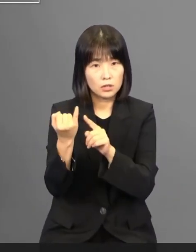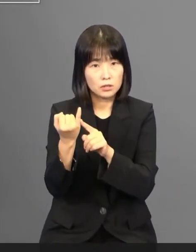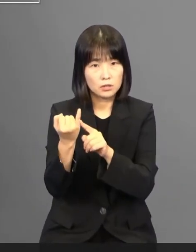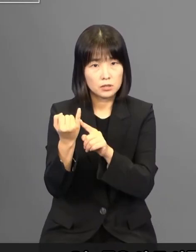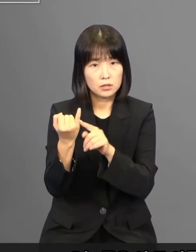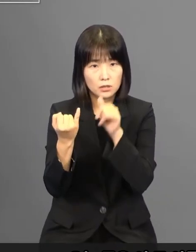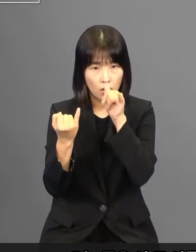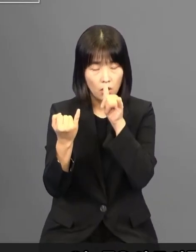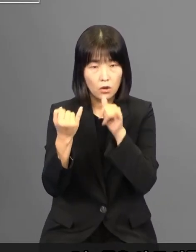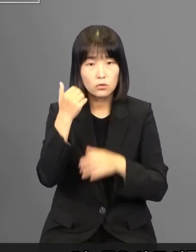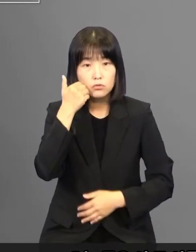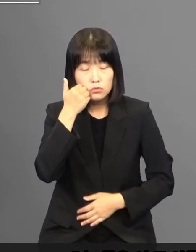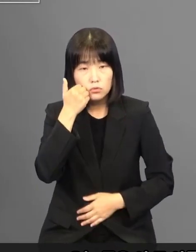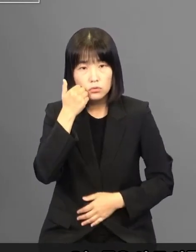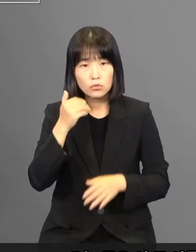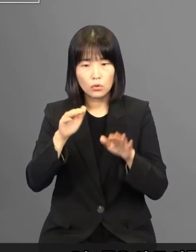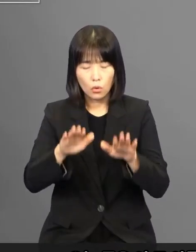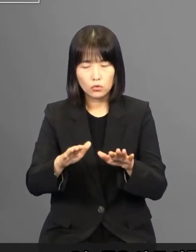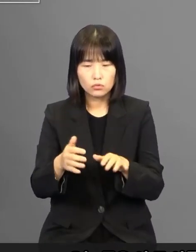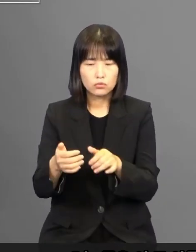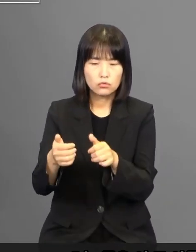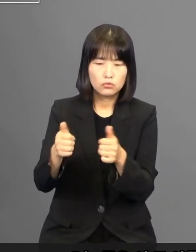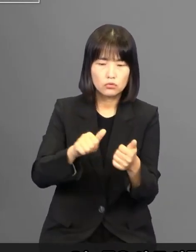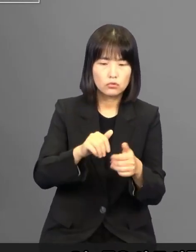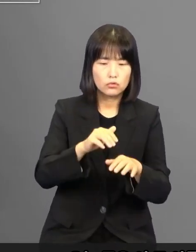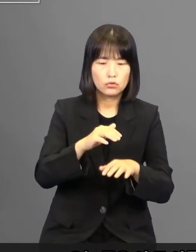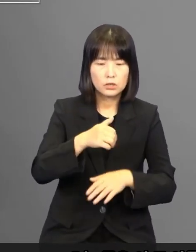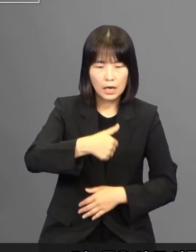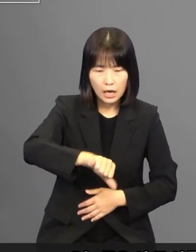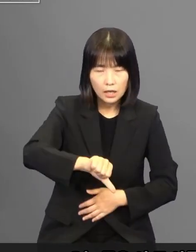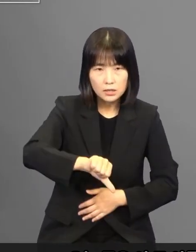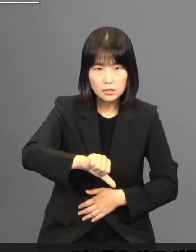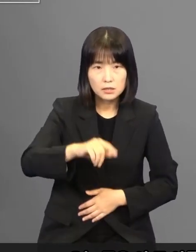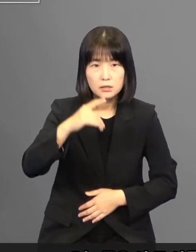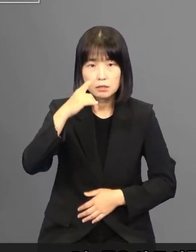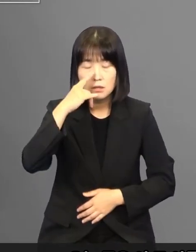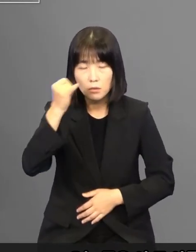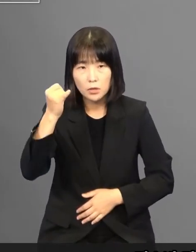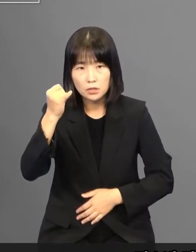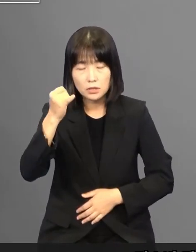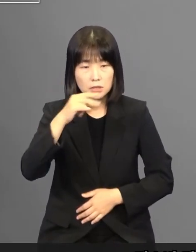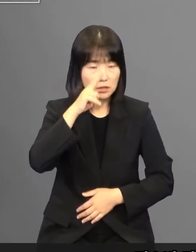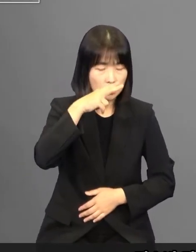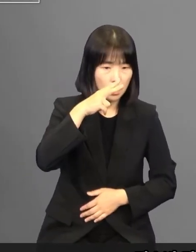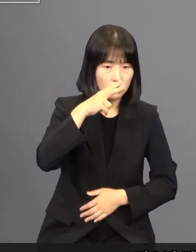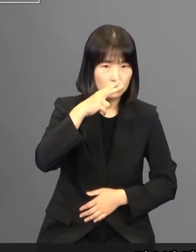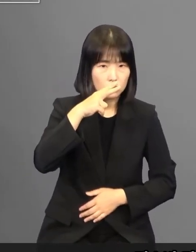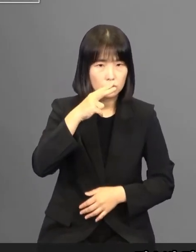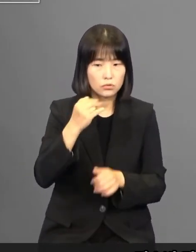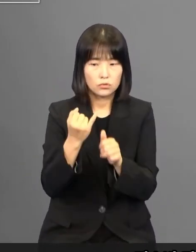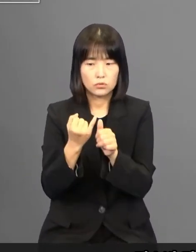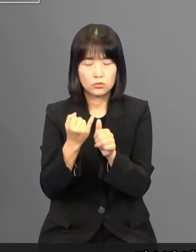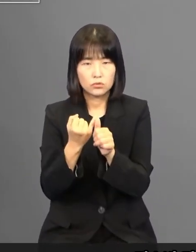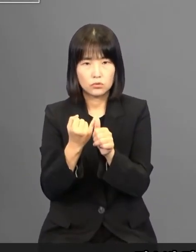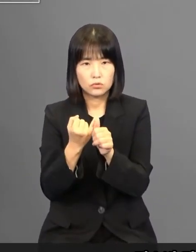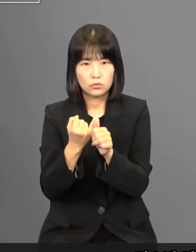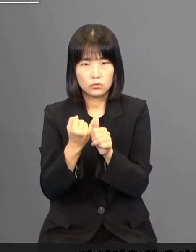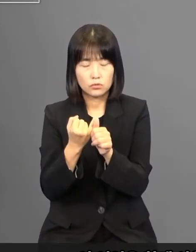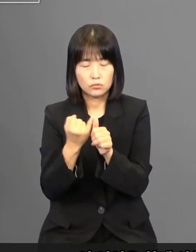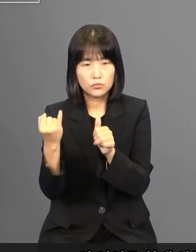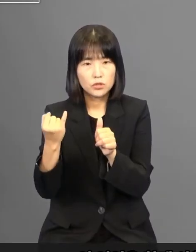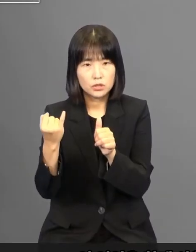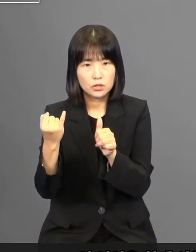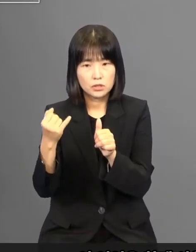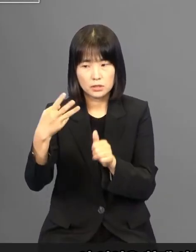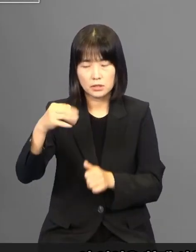누구냐면 오늘 죽은 이 두 아들들의 어머니, 사울의 첩이었던 리스바라고 하는 여인입니다. 이